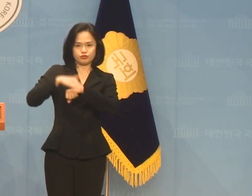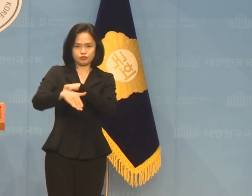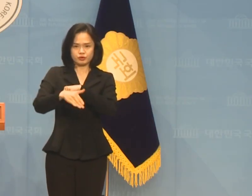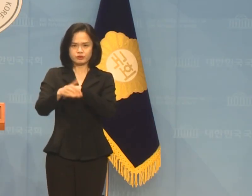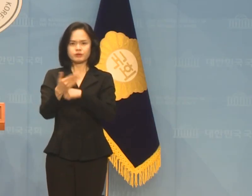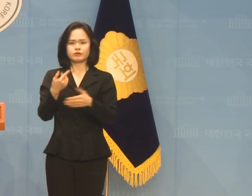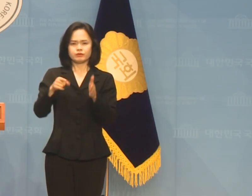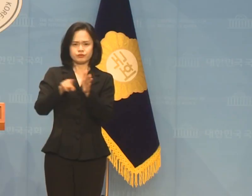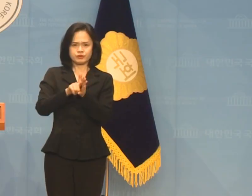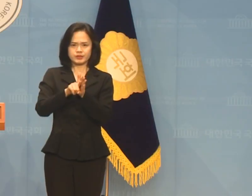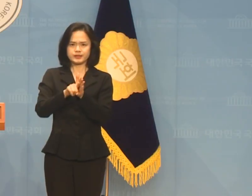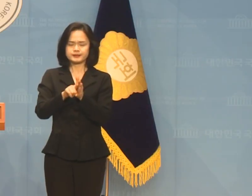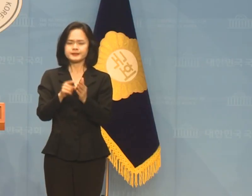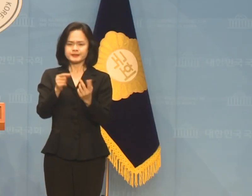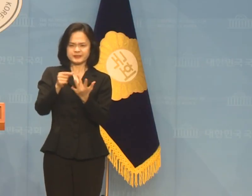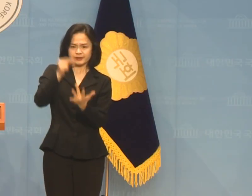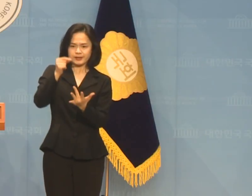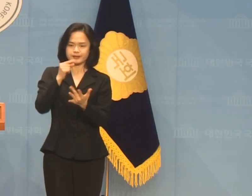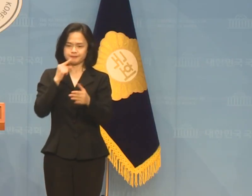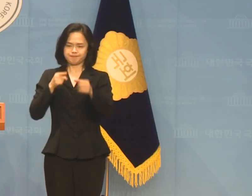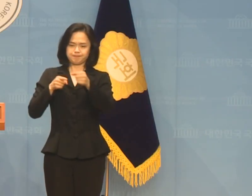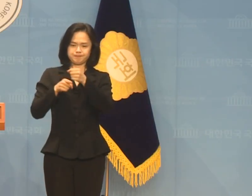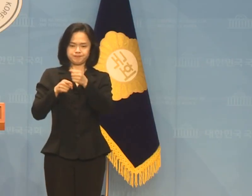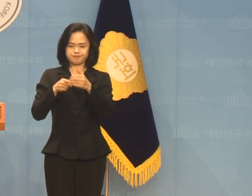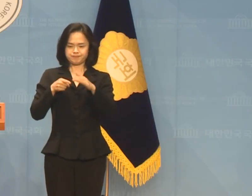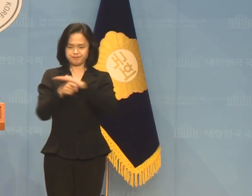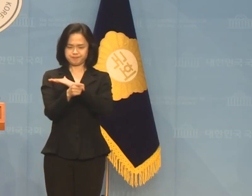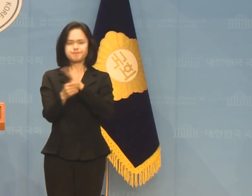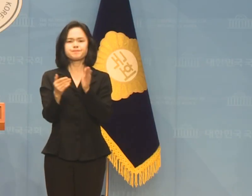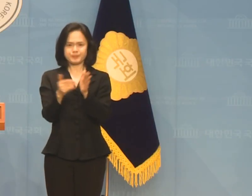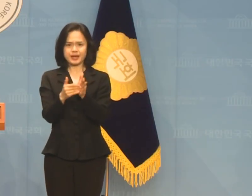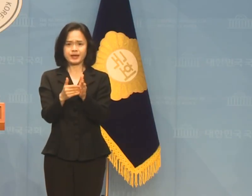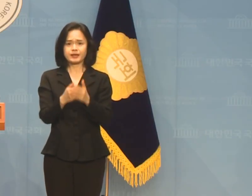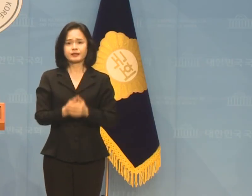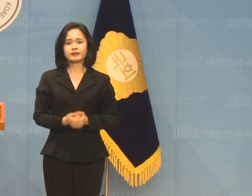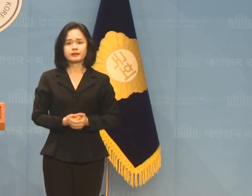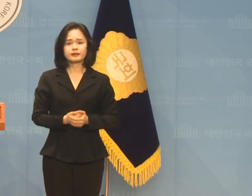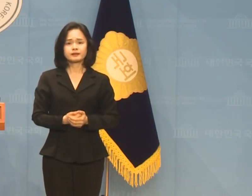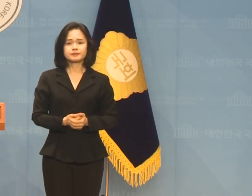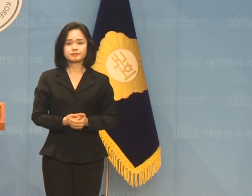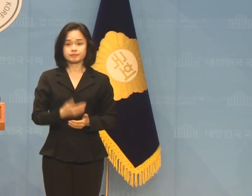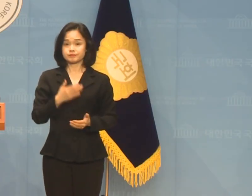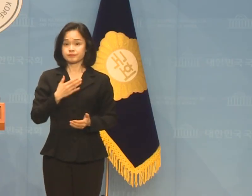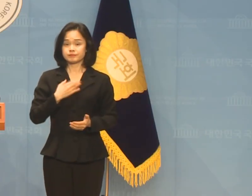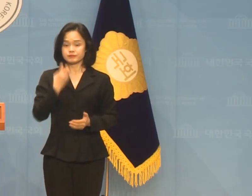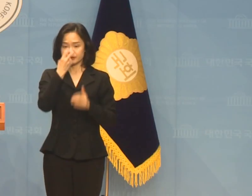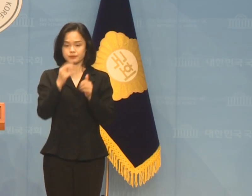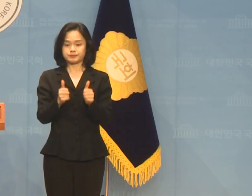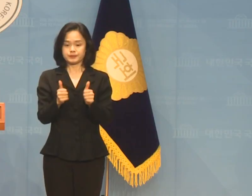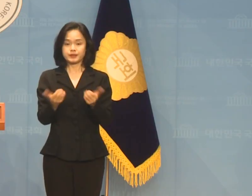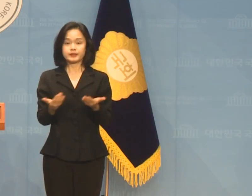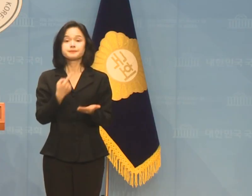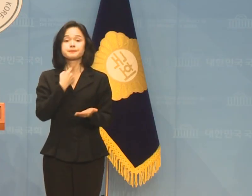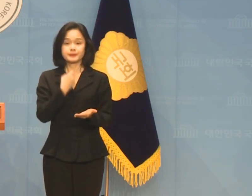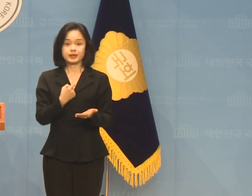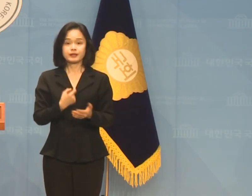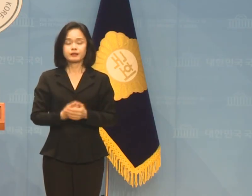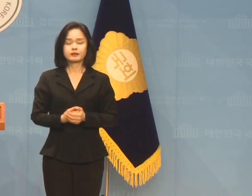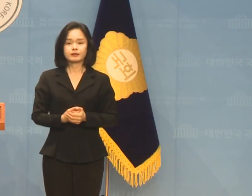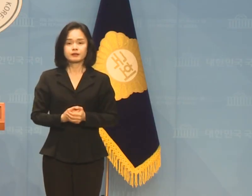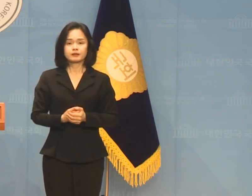선택이었습니다. 그러나 상황은 녹록지 않습니다. 저는 공안검사 출신으로 14년에